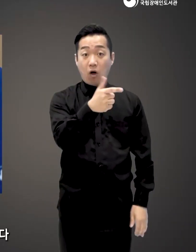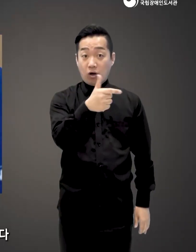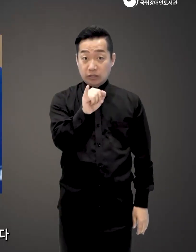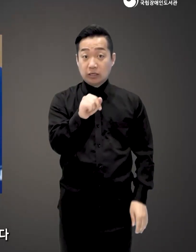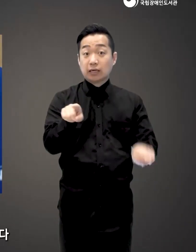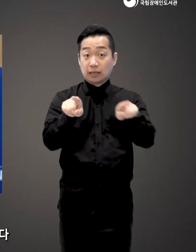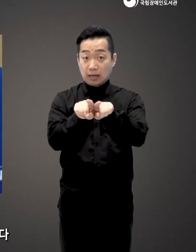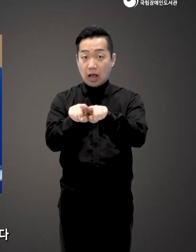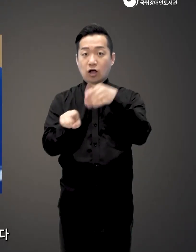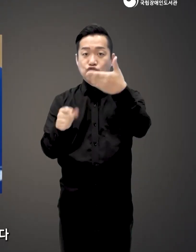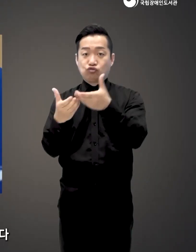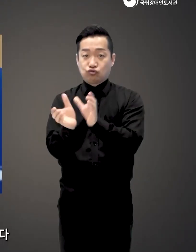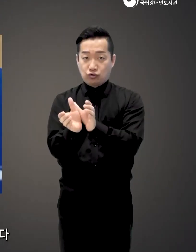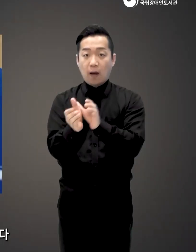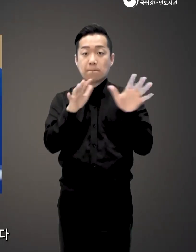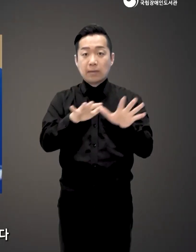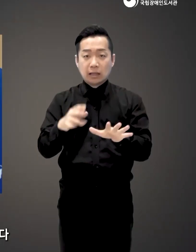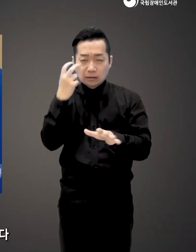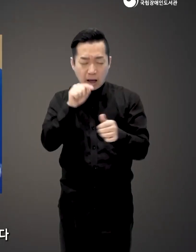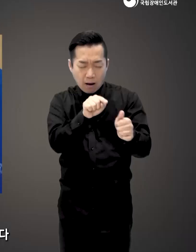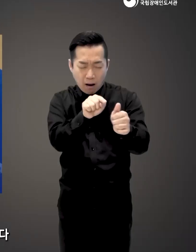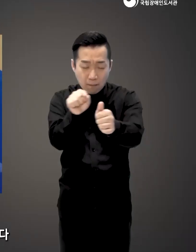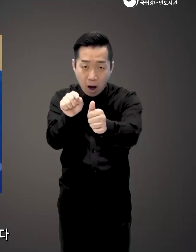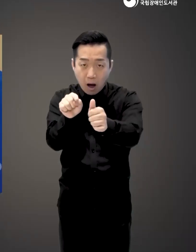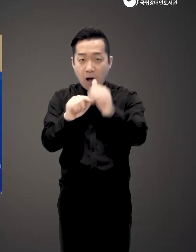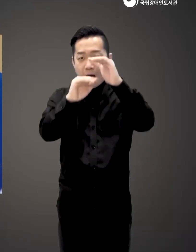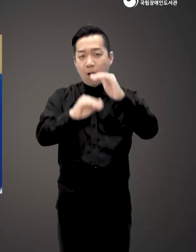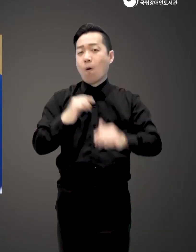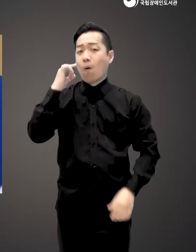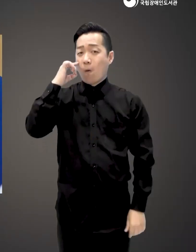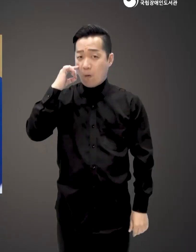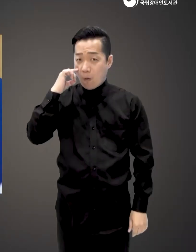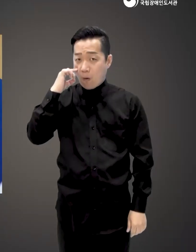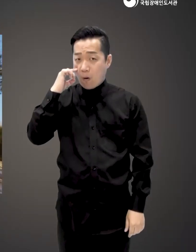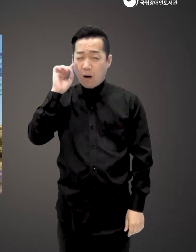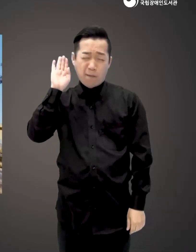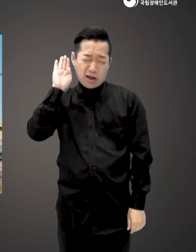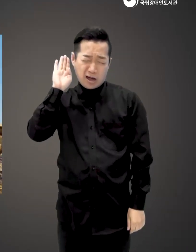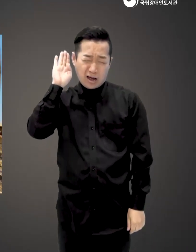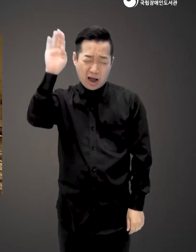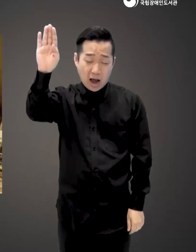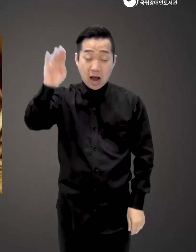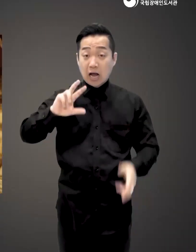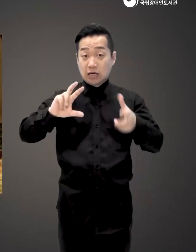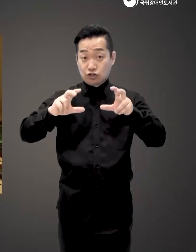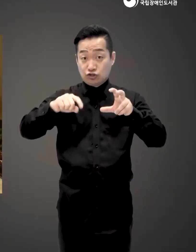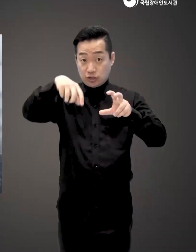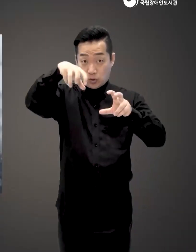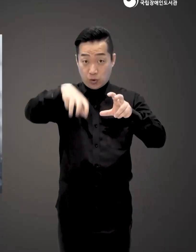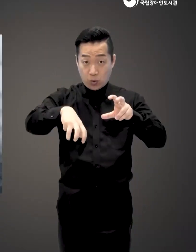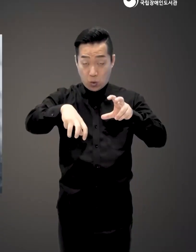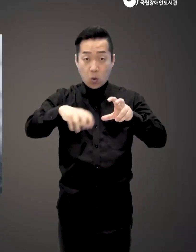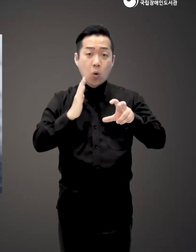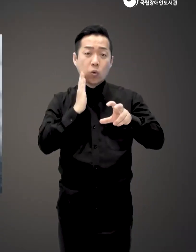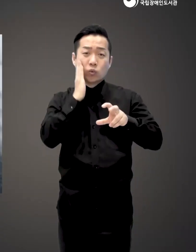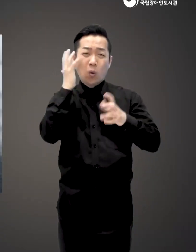책 버니와 구그룹 바다탐험대의 설정은 참 흥미롭습니다. 먼